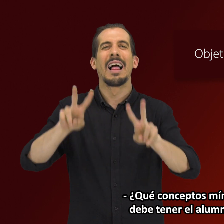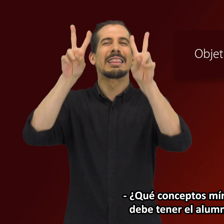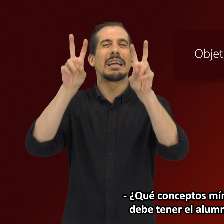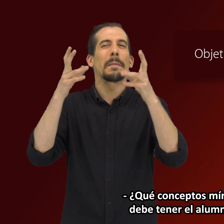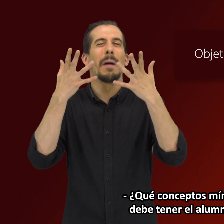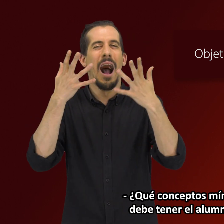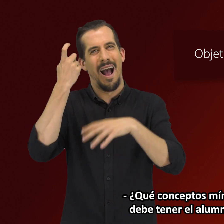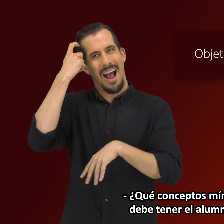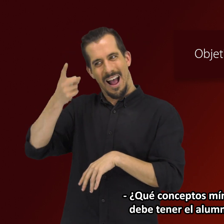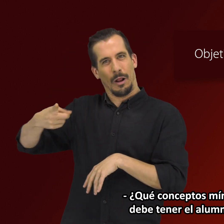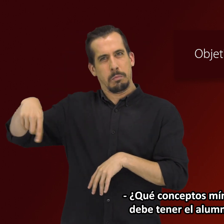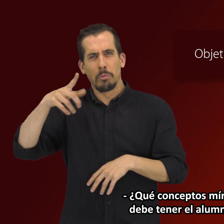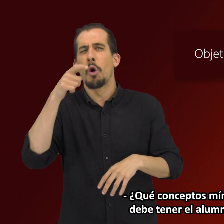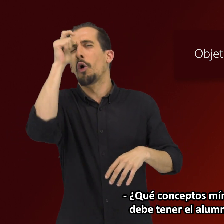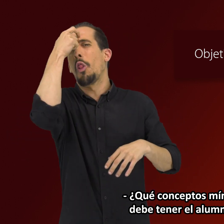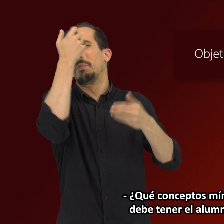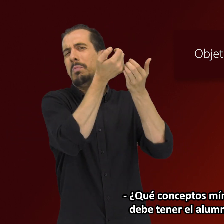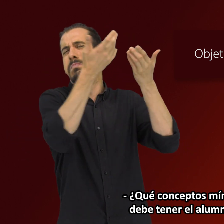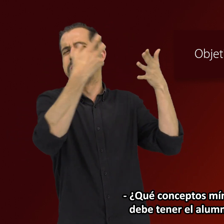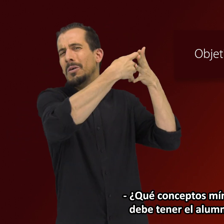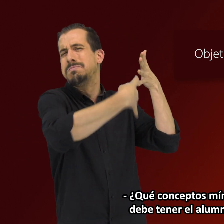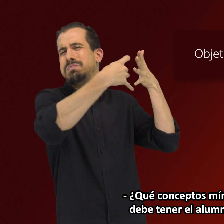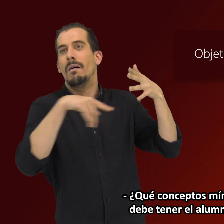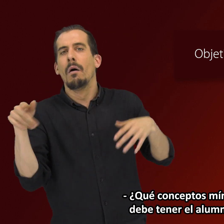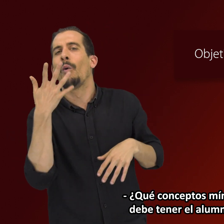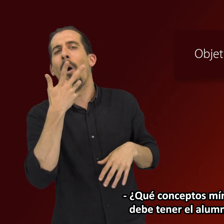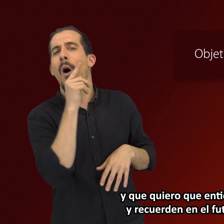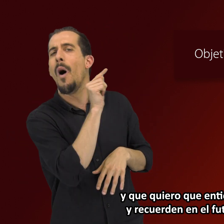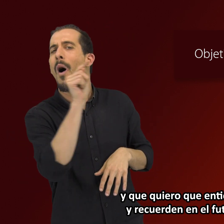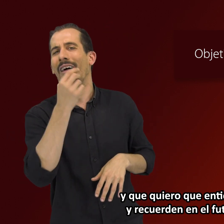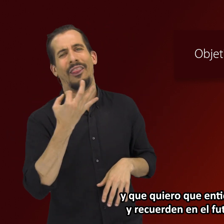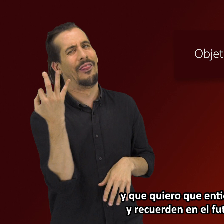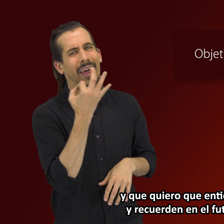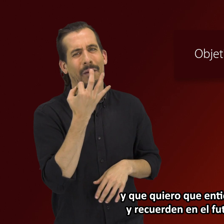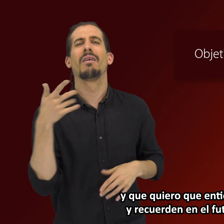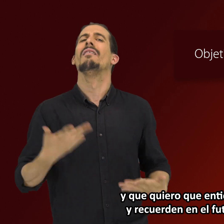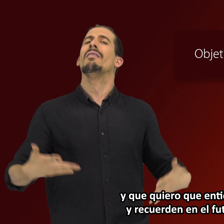¿Qué conceptos mínimos debe tener el alumnado y que quiero que entiendan y recuerden en el futuro?